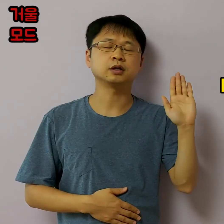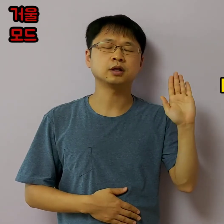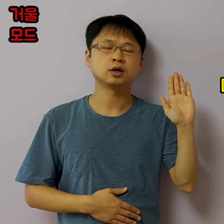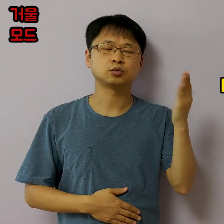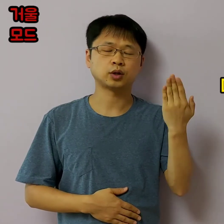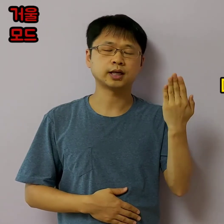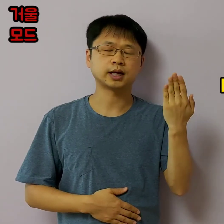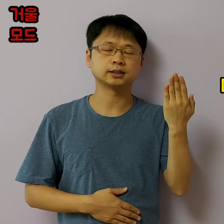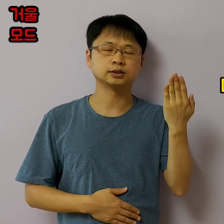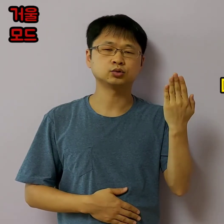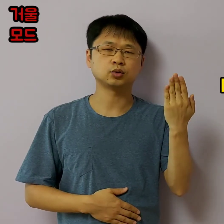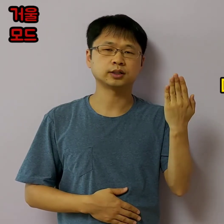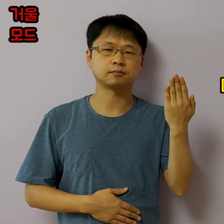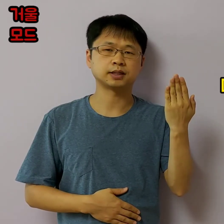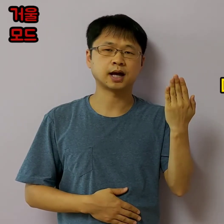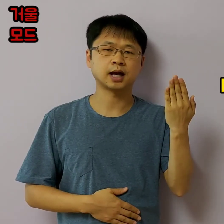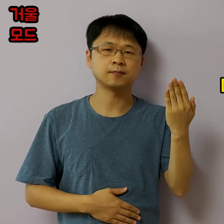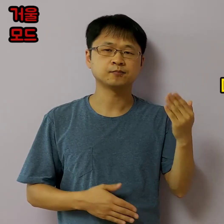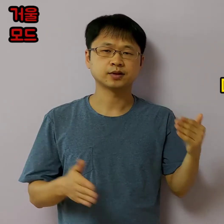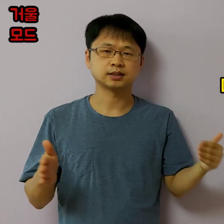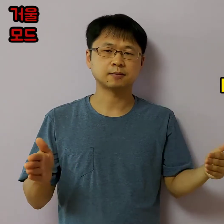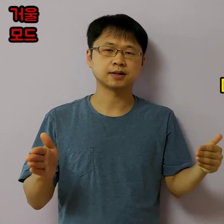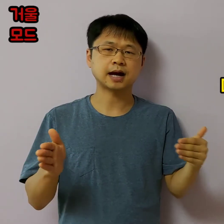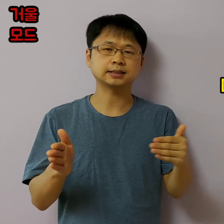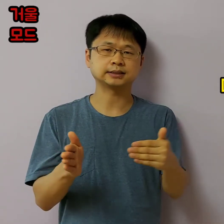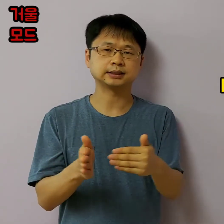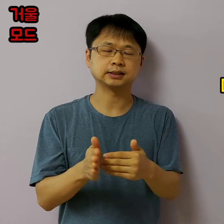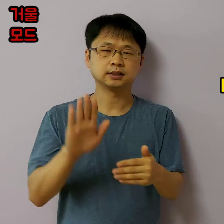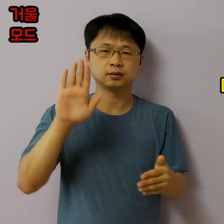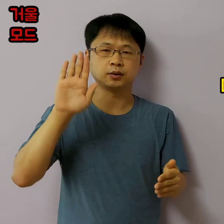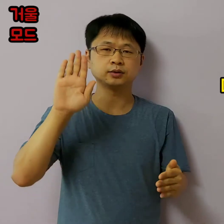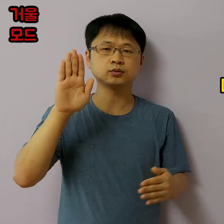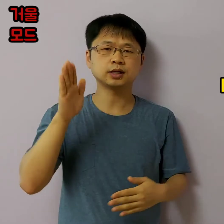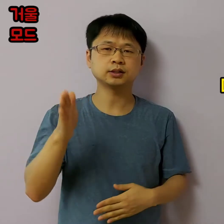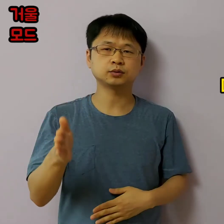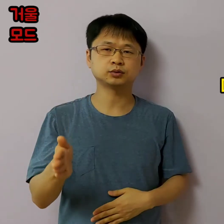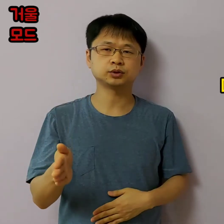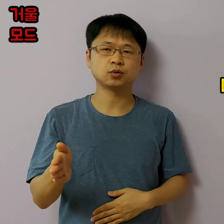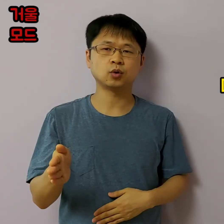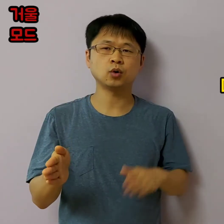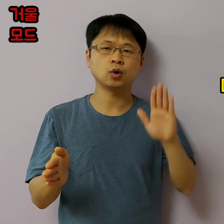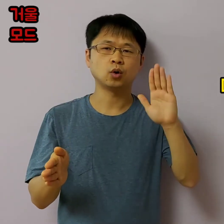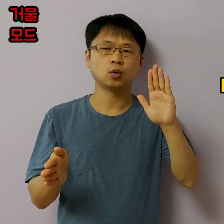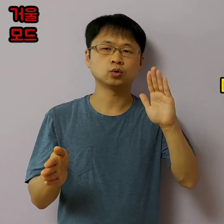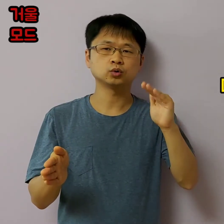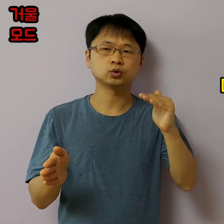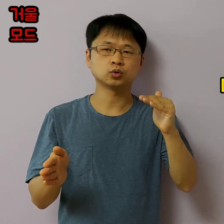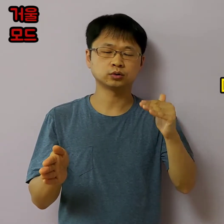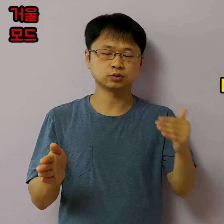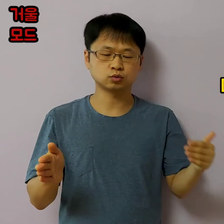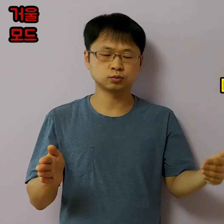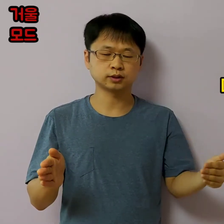주시면 되다라는 수어가 됩니다. 그 다음 까지, 왼손날 세워주시고 오른손 손끝을